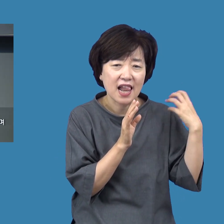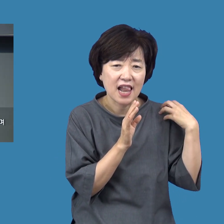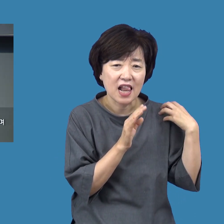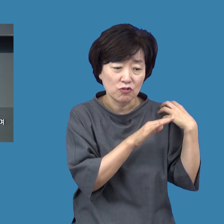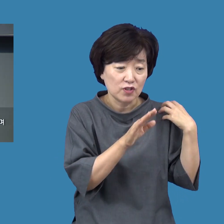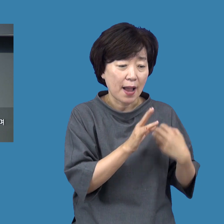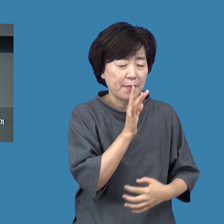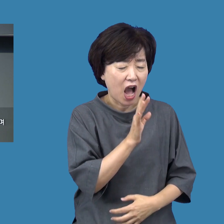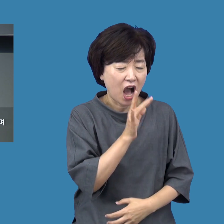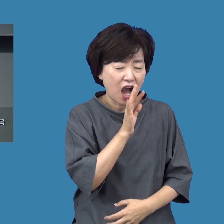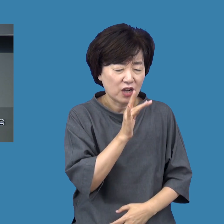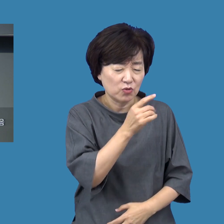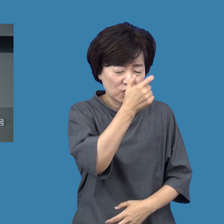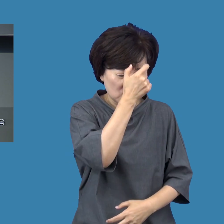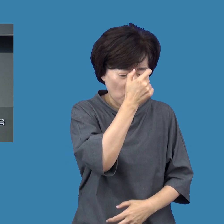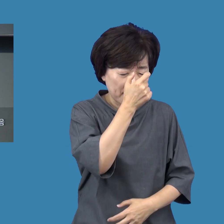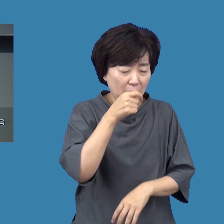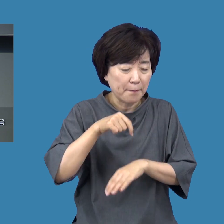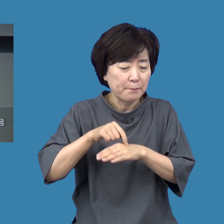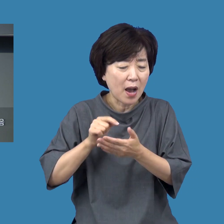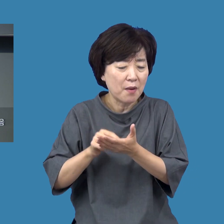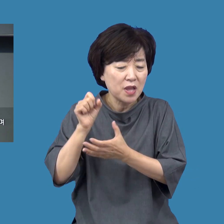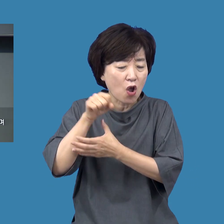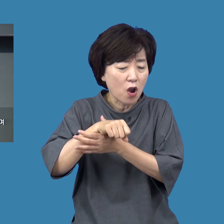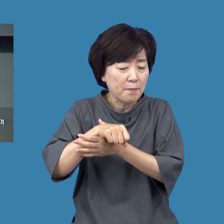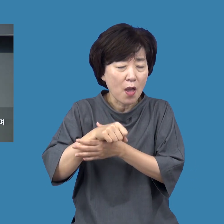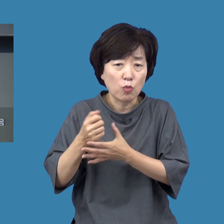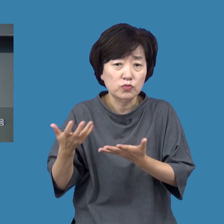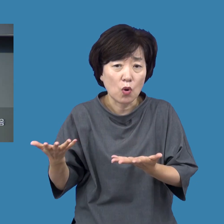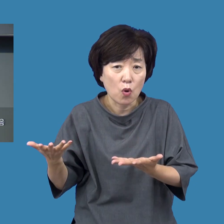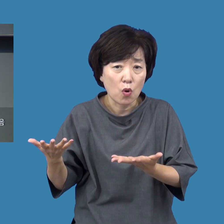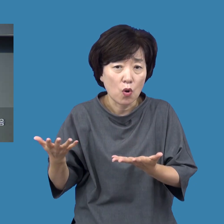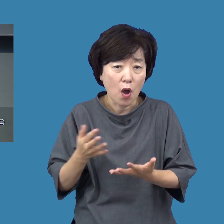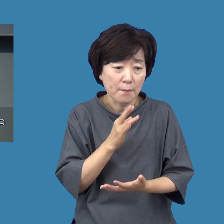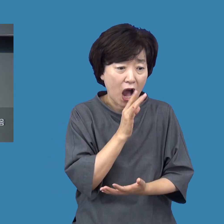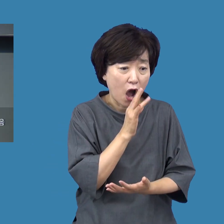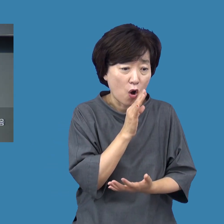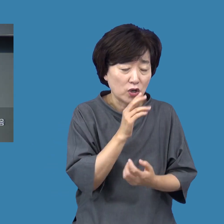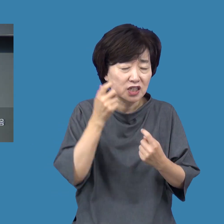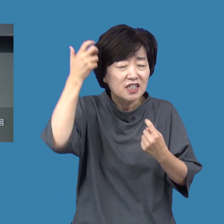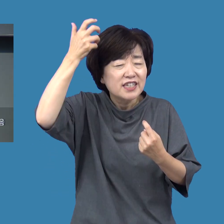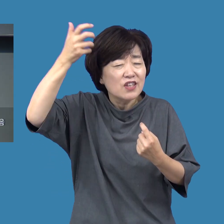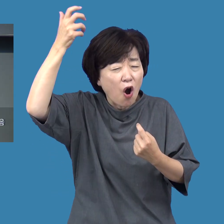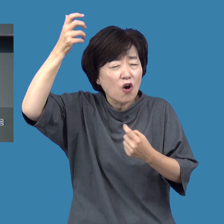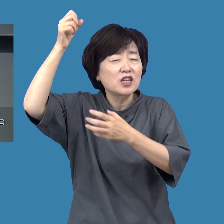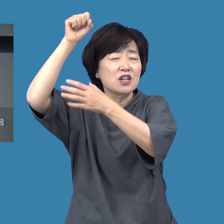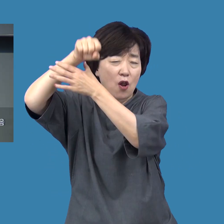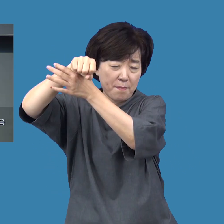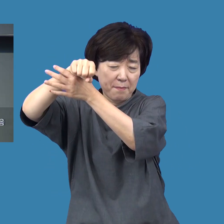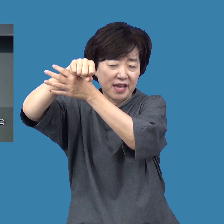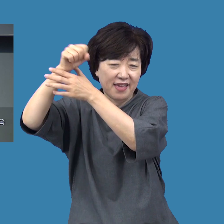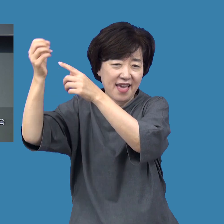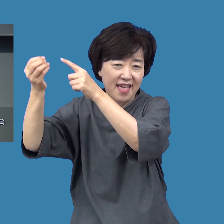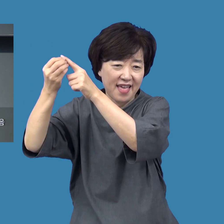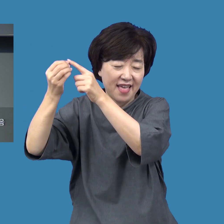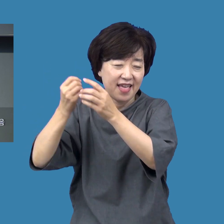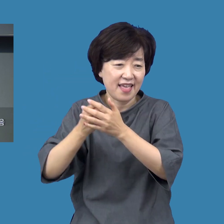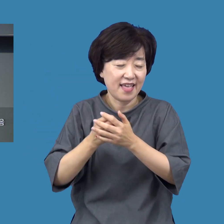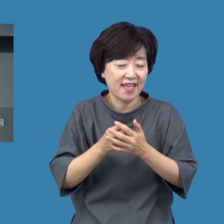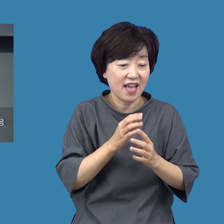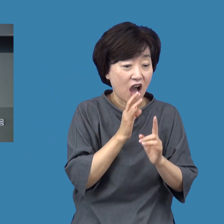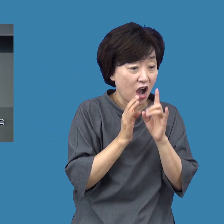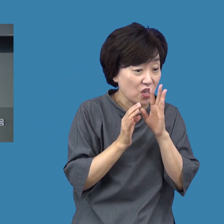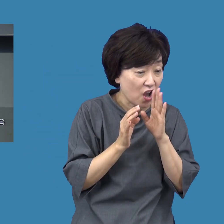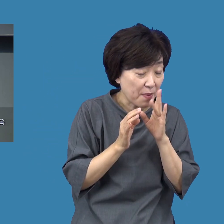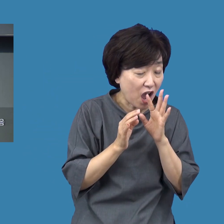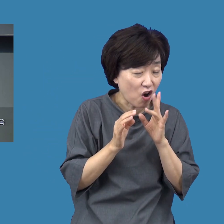방언으로만 기도하면 우리 마음이 열매 맺지 못하니라. 그건 뭐예요? 방언은 영을 열매 맺게 한다는 거지. 방언은 영을 강해지게 한다는